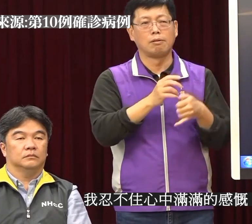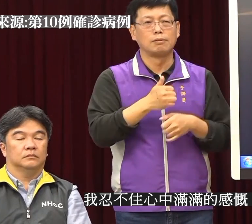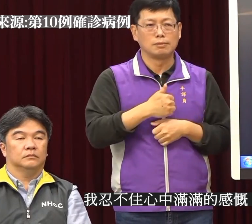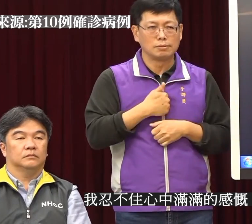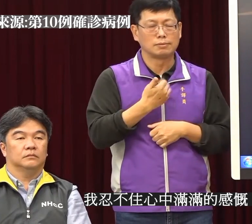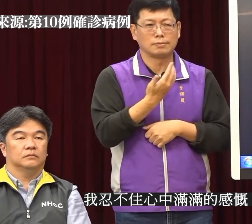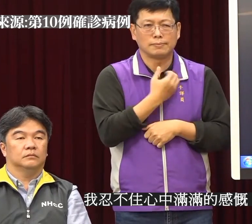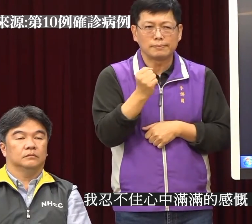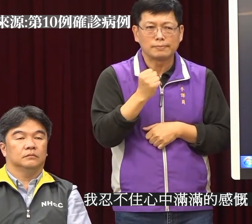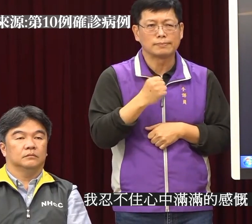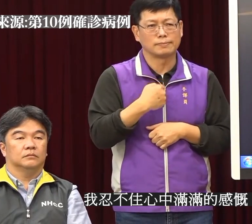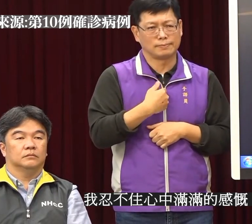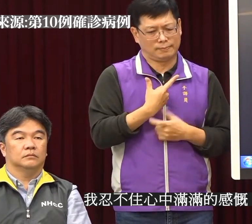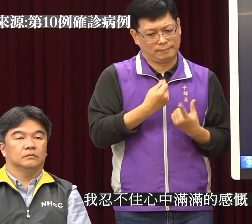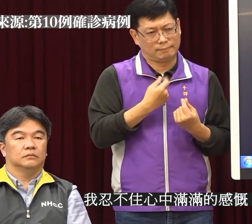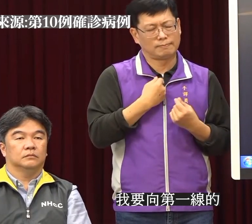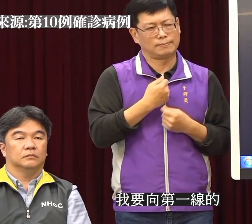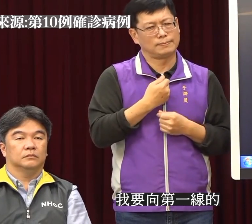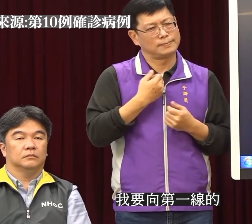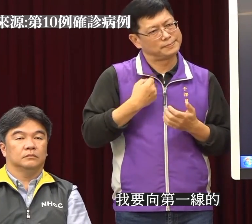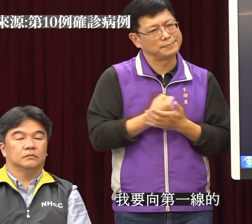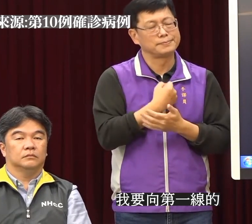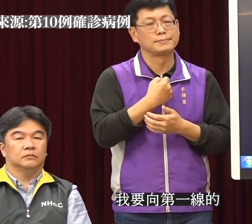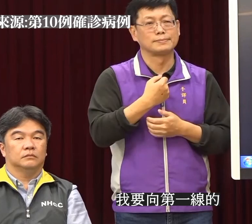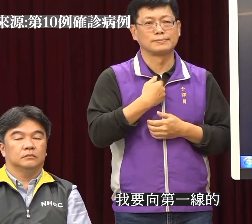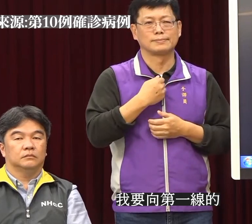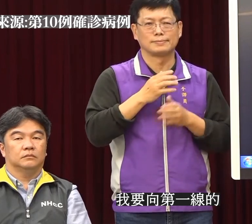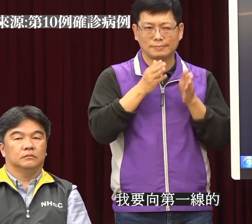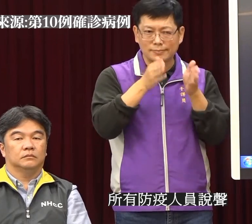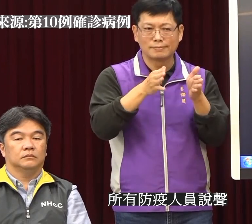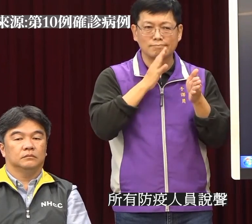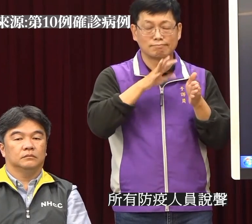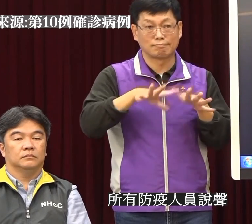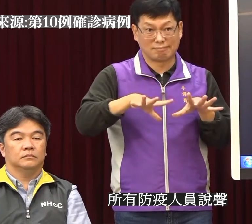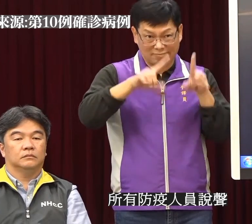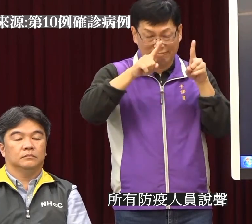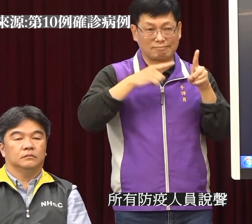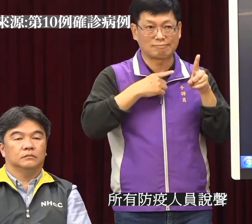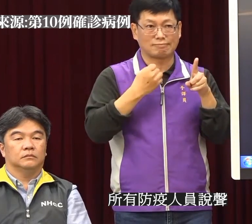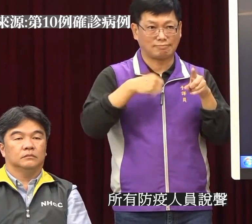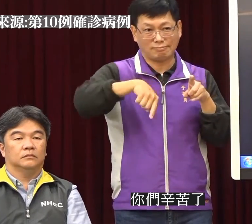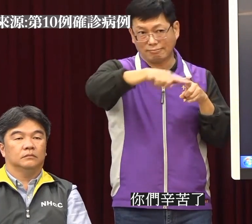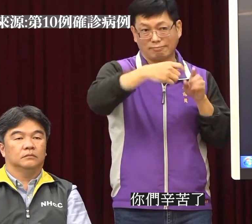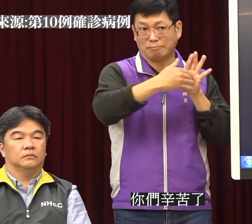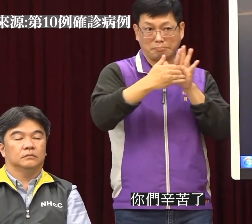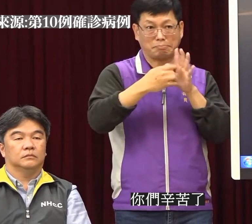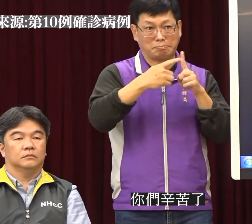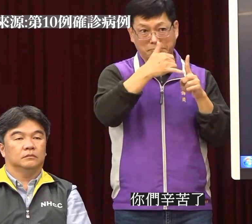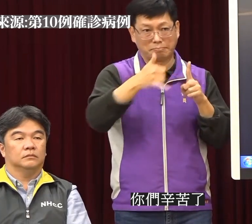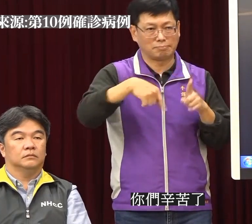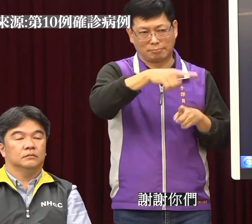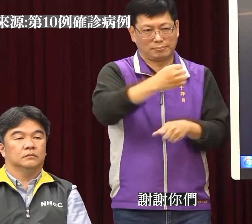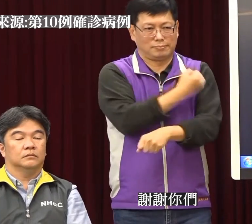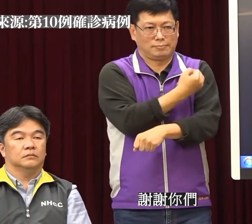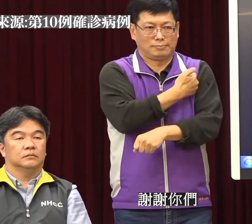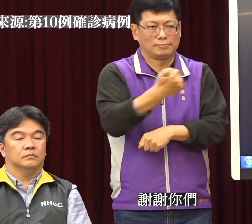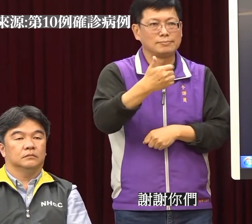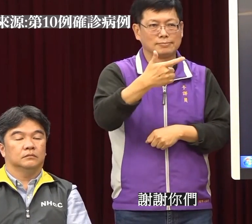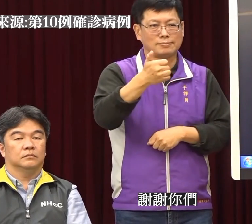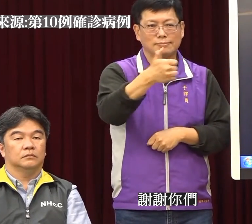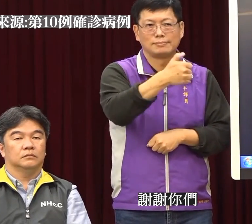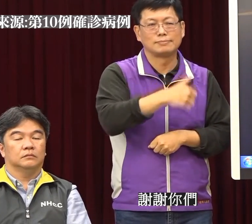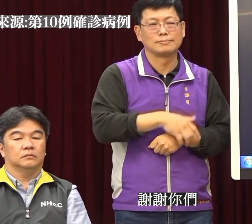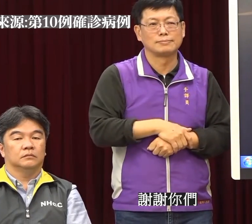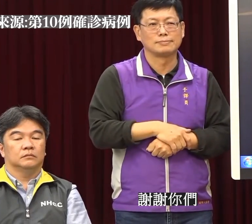忍不住心中满满的感慨，我要向第一线的所有防疫人员说声，你们辛苦了，谢谢你